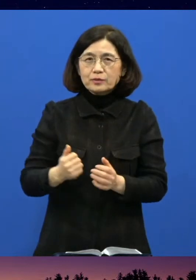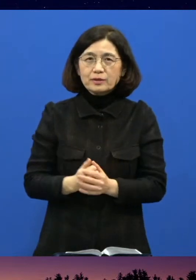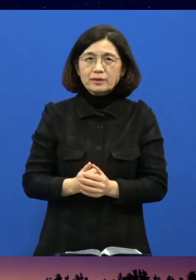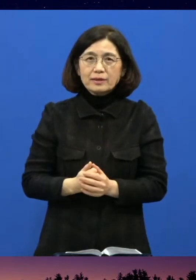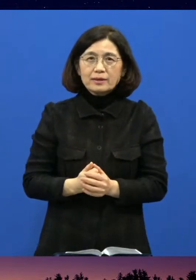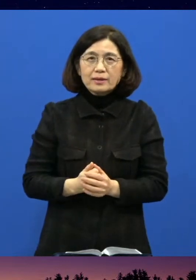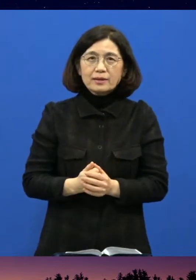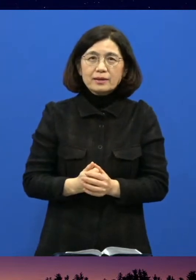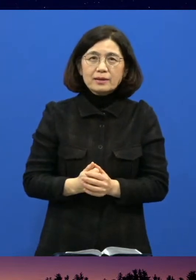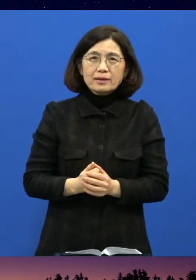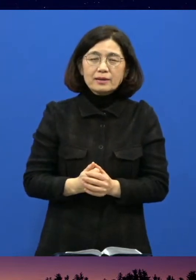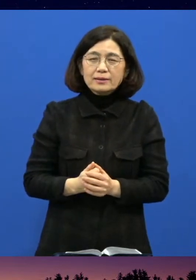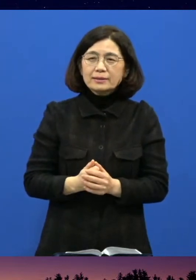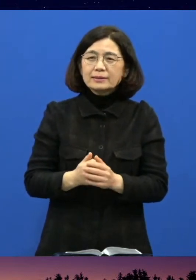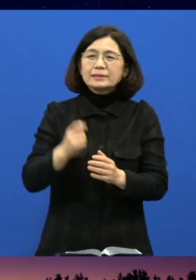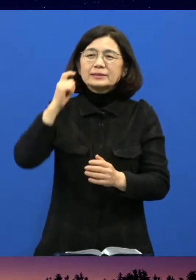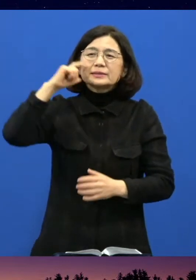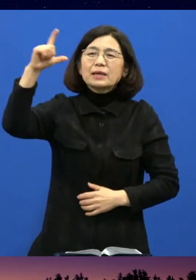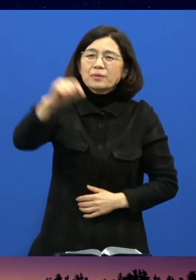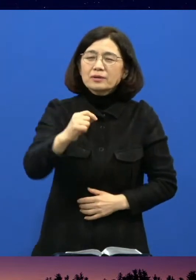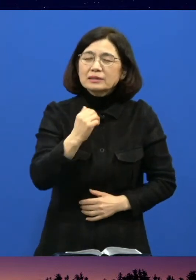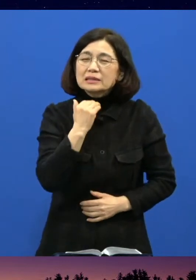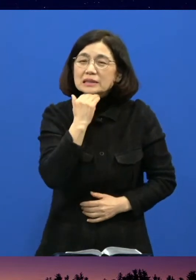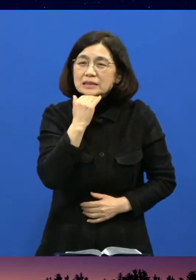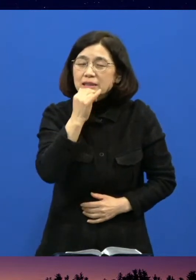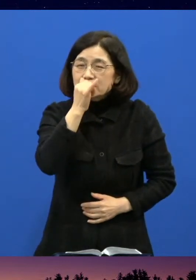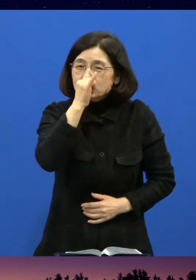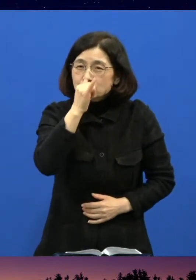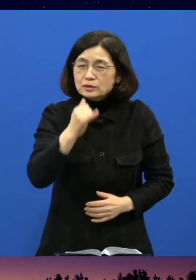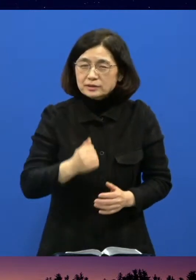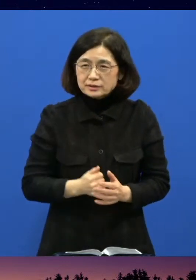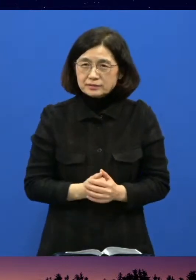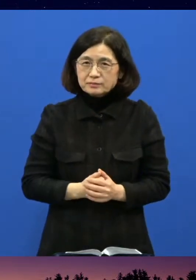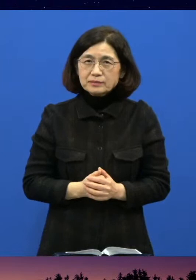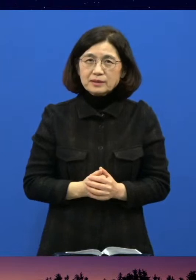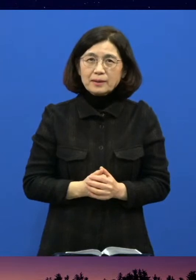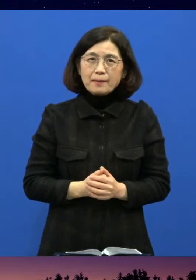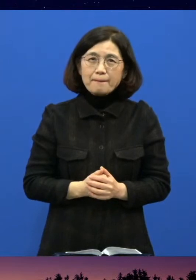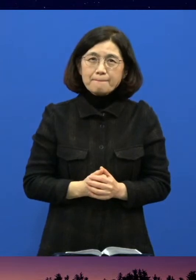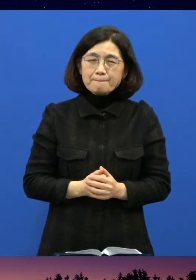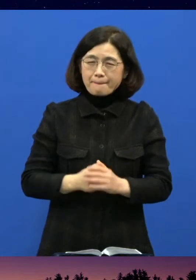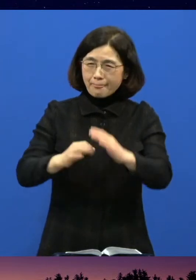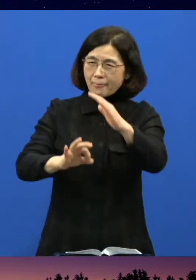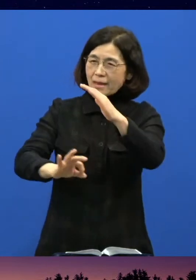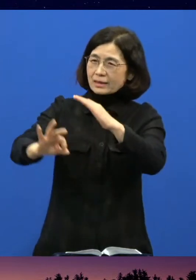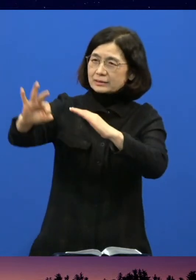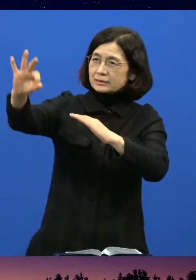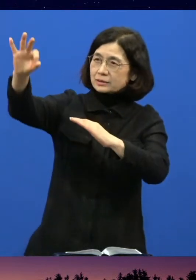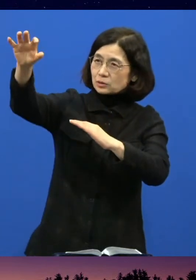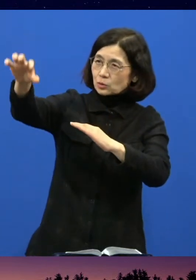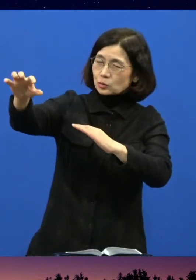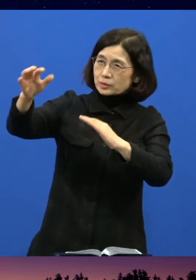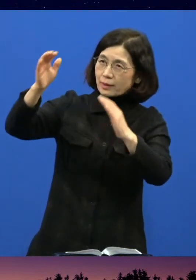파수꾼이 새벽을 기다리면서 그 동이 터올 그곳을, 다른 곳이 아니라 해가 뜨는 곳을 바라보고 있는.